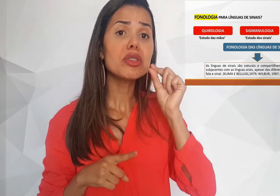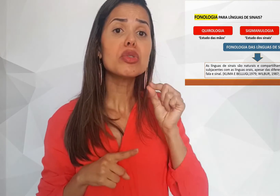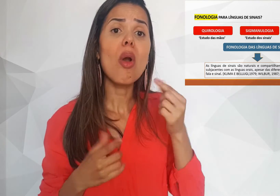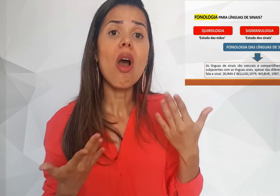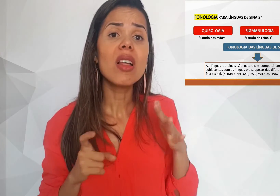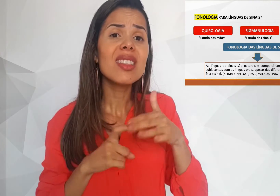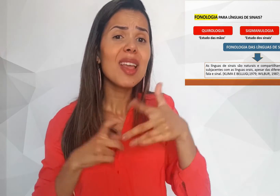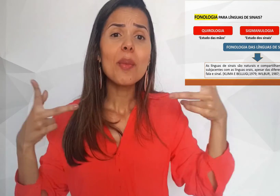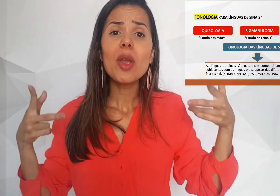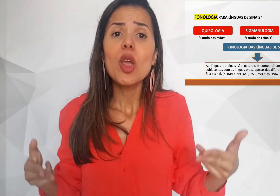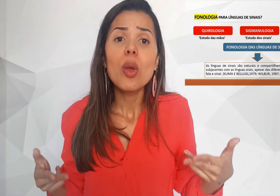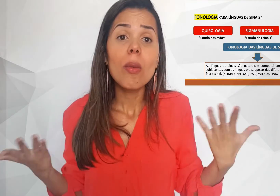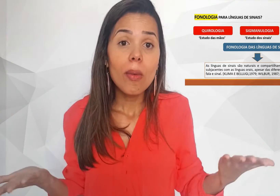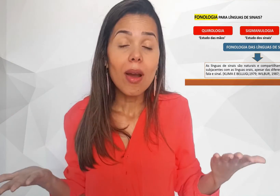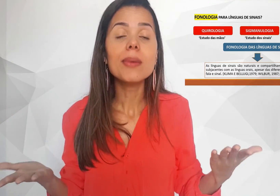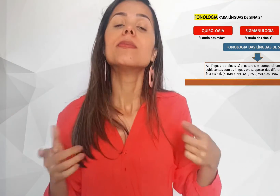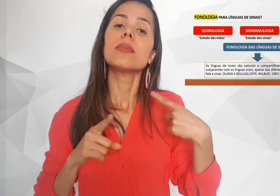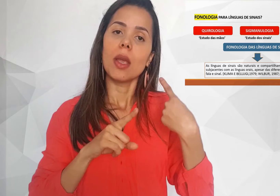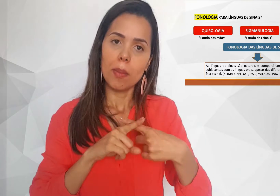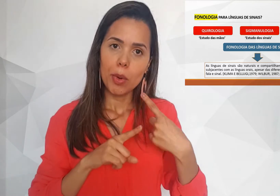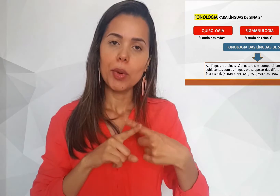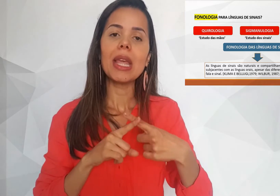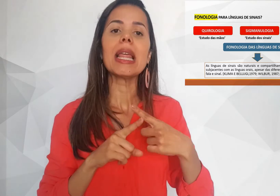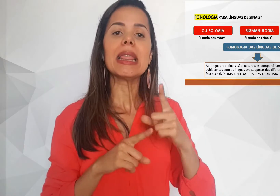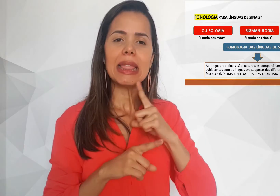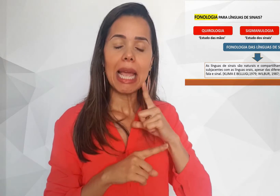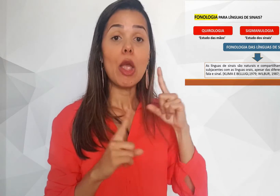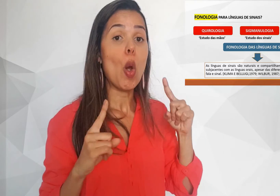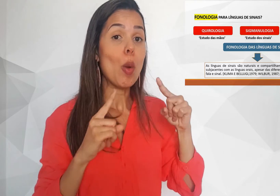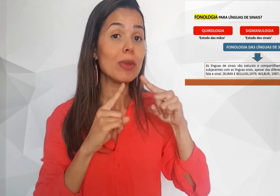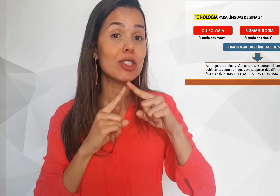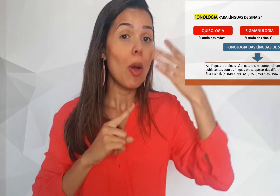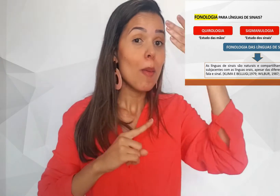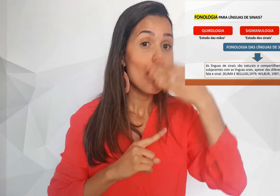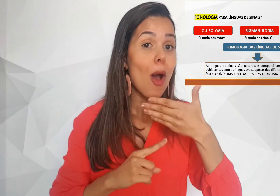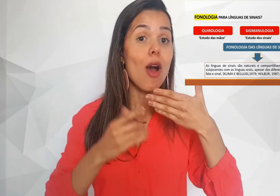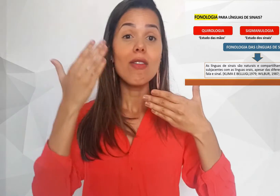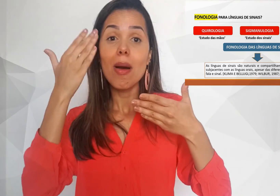da mesma terminologia atribuída às línguas orais também para as línguas de sinais? Porque o interesse